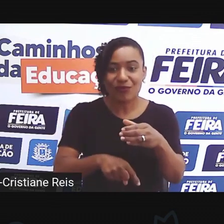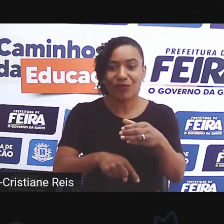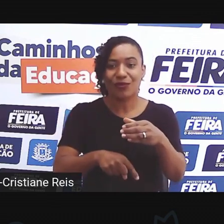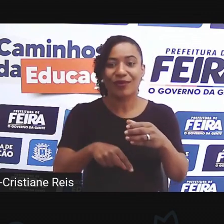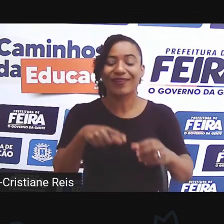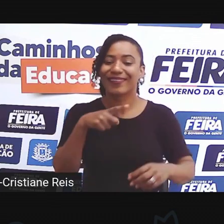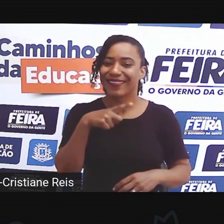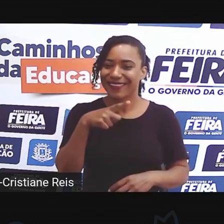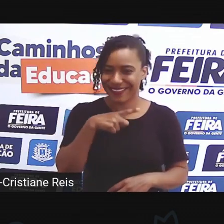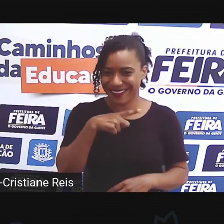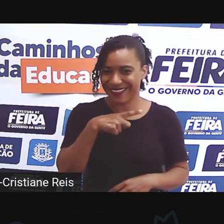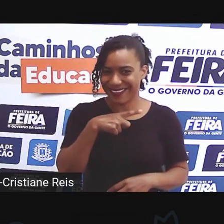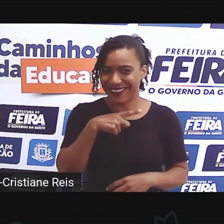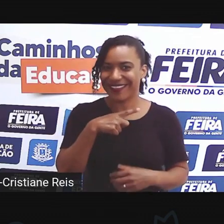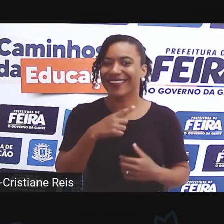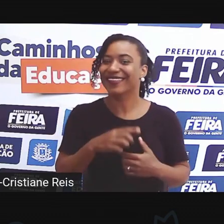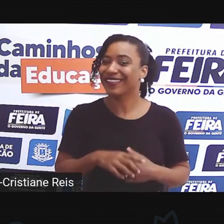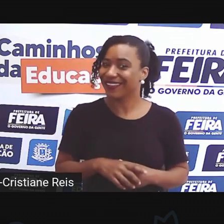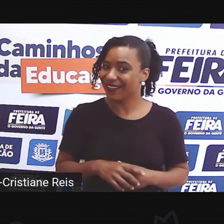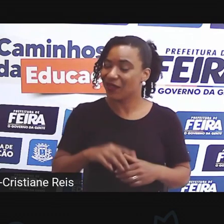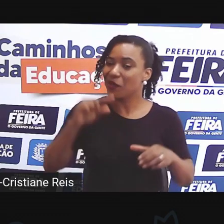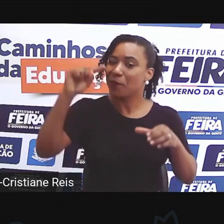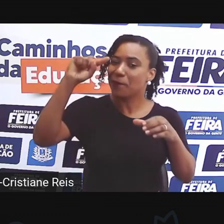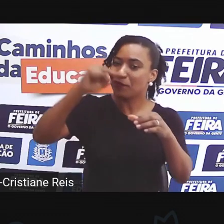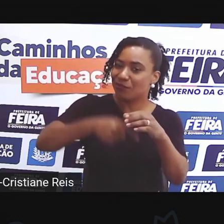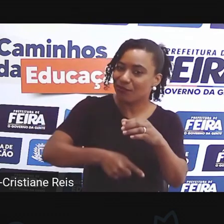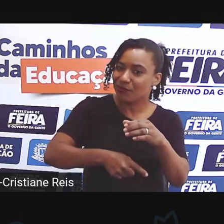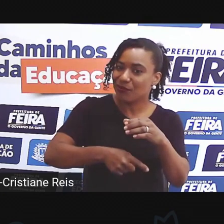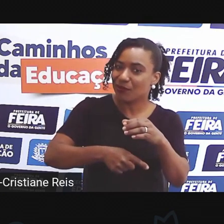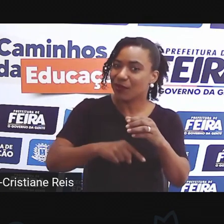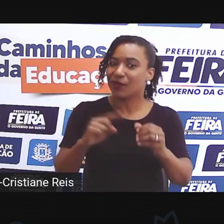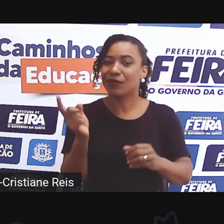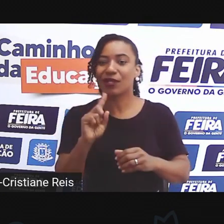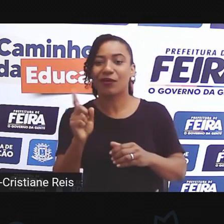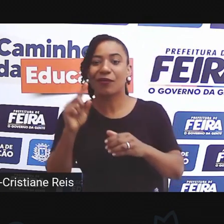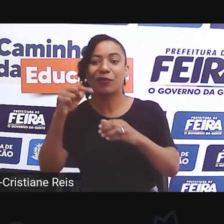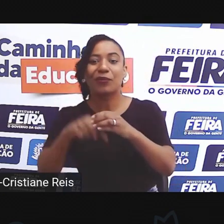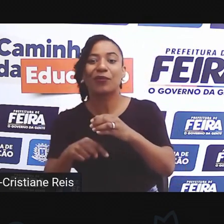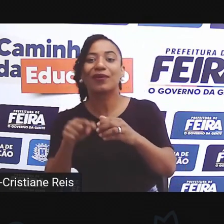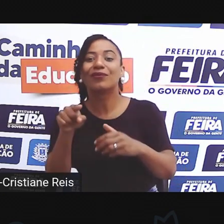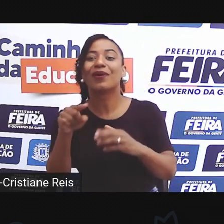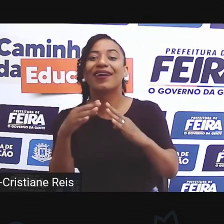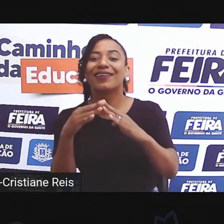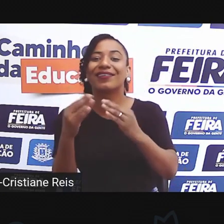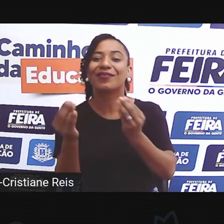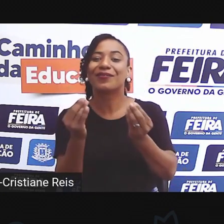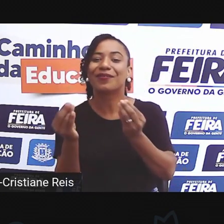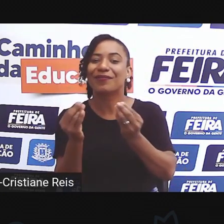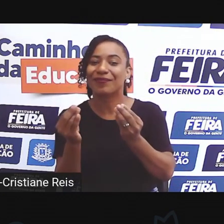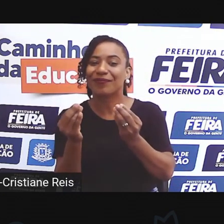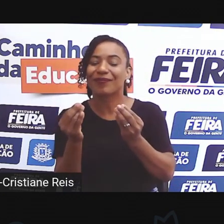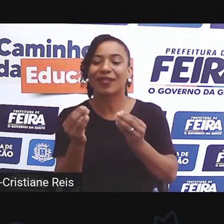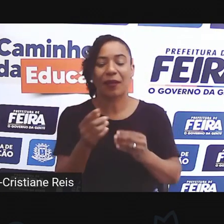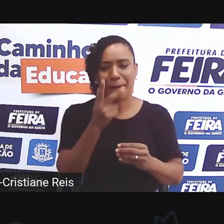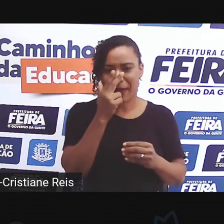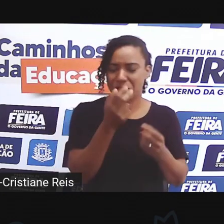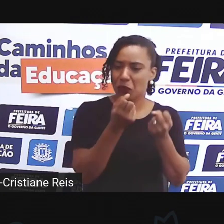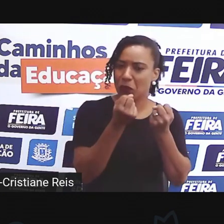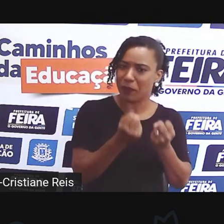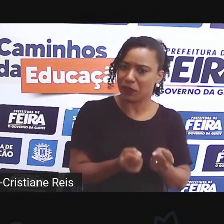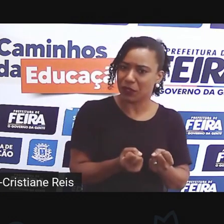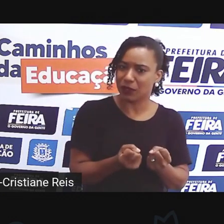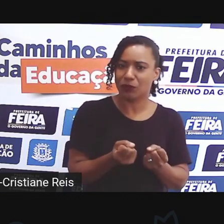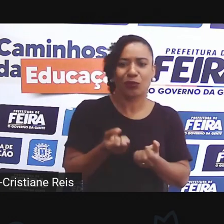que brinquedo que foi que afundou e que brinquedo que não afundou? Será que eles são mais pesados, mais